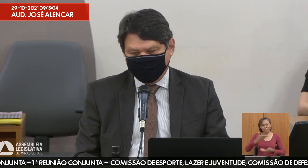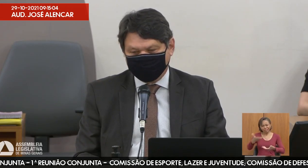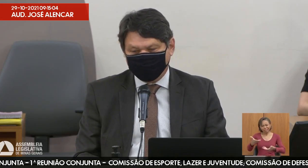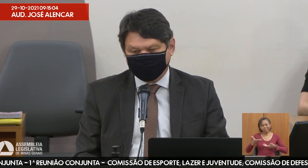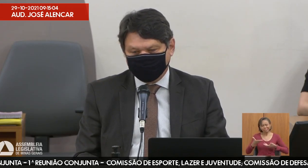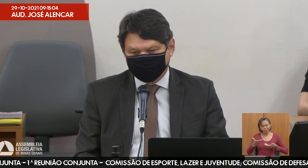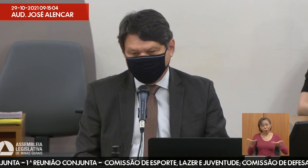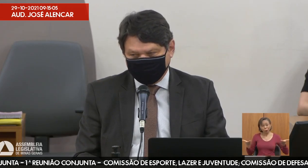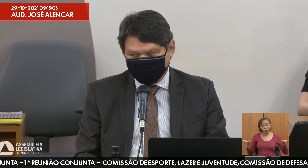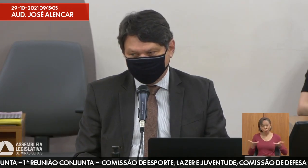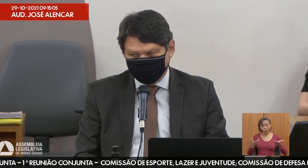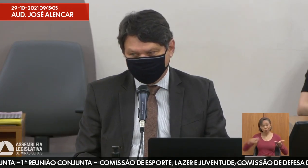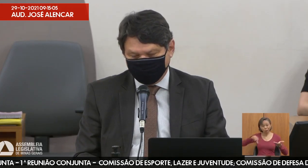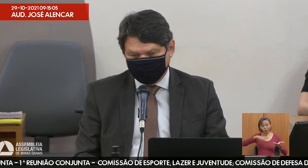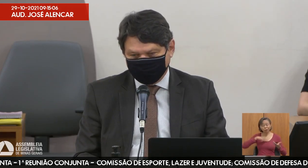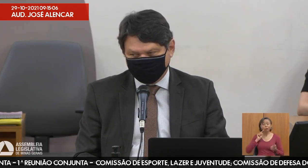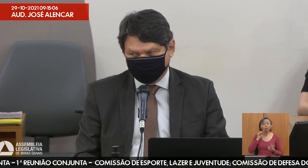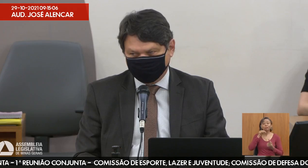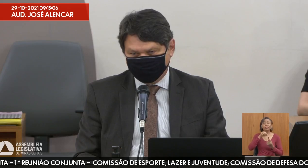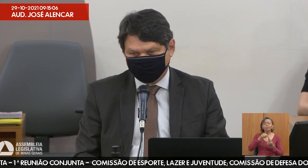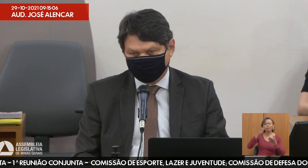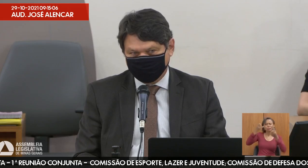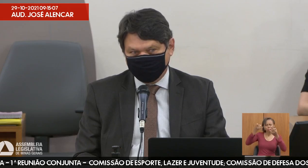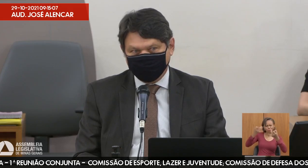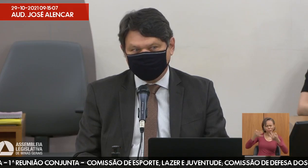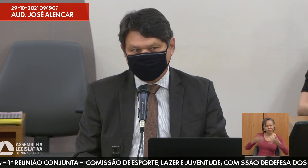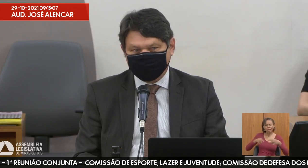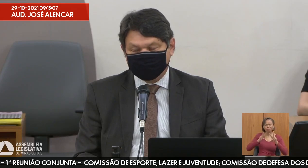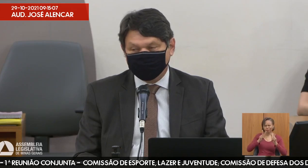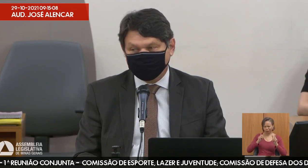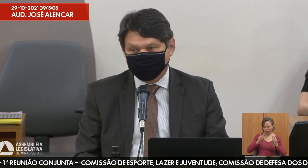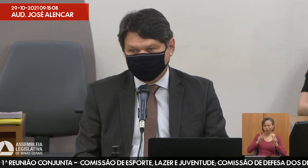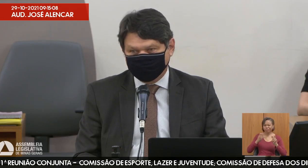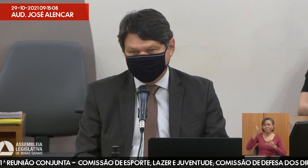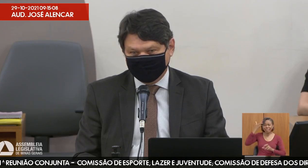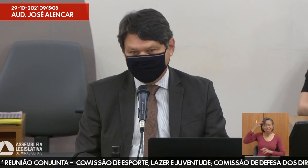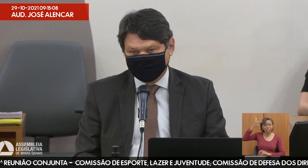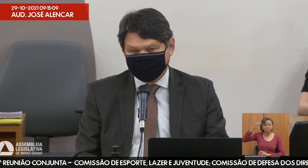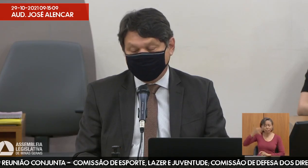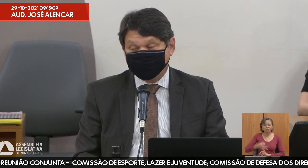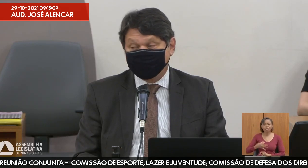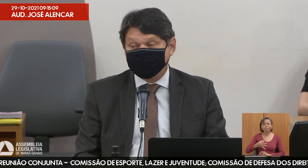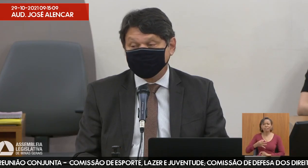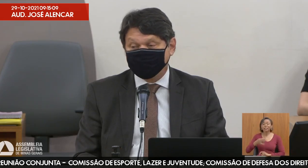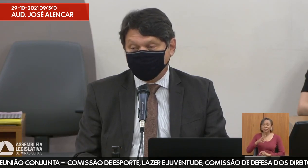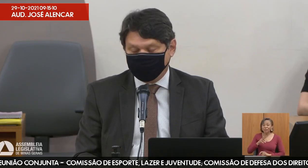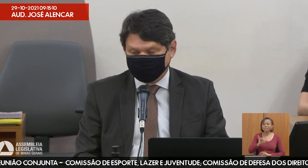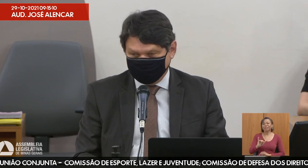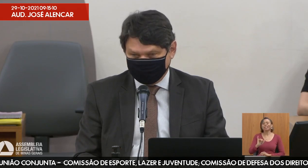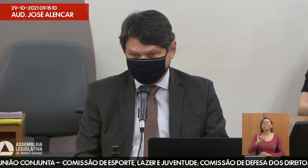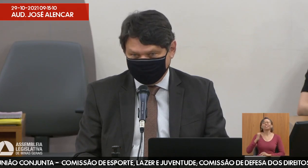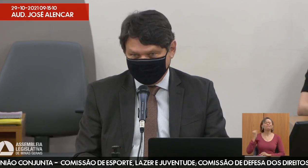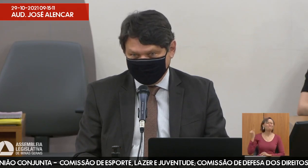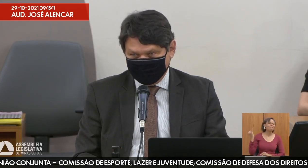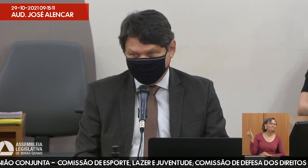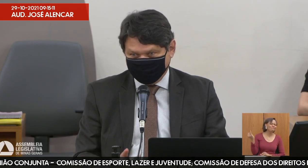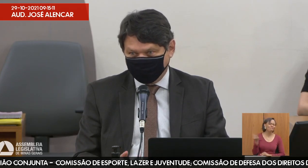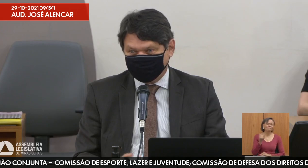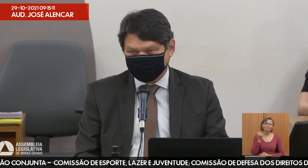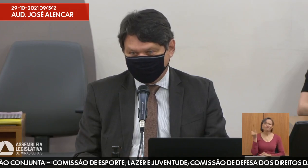que possamos falar muito sobre esse assunto. E tenho certeza absoluta que será de grande importância para todas as